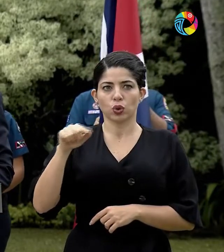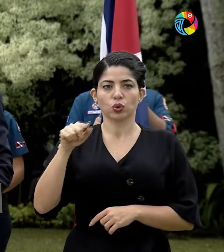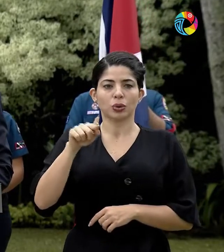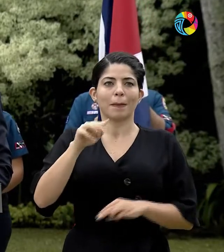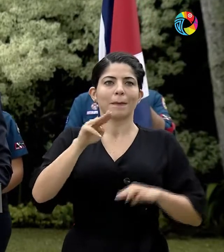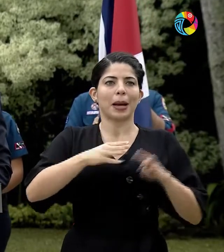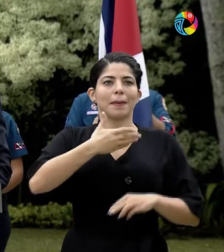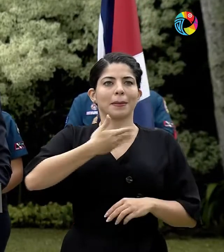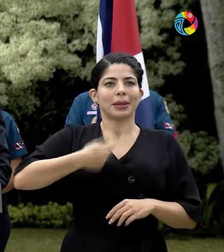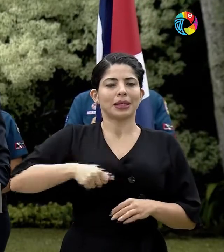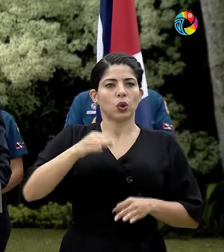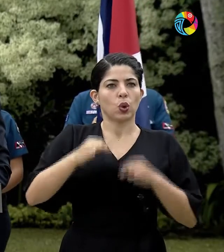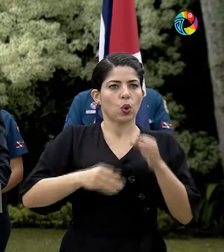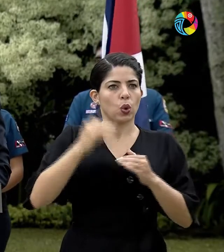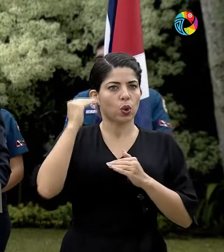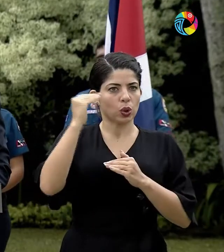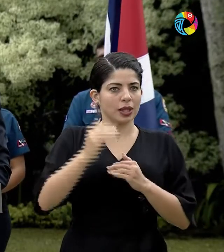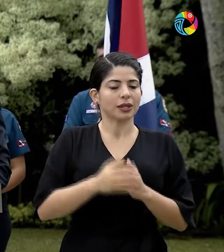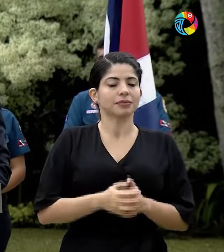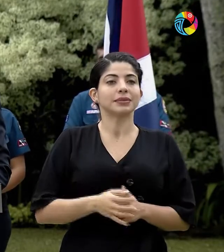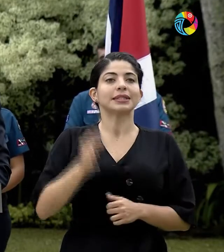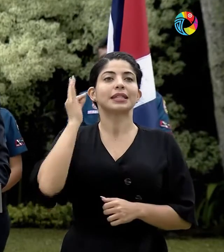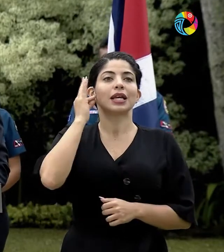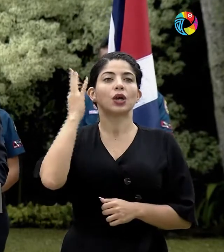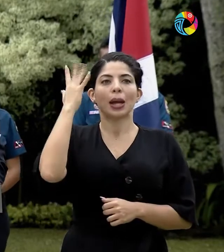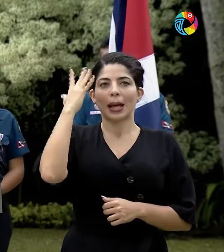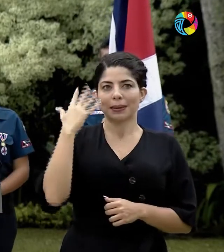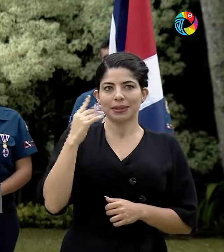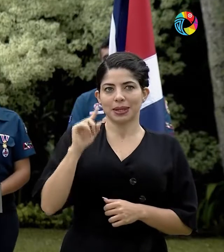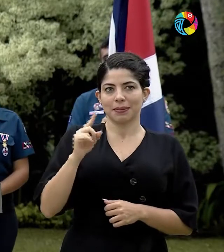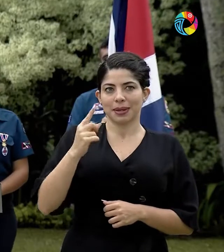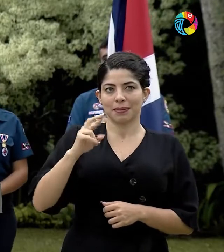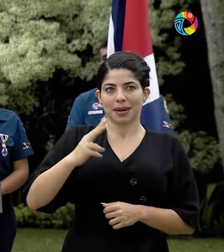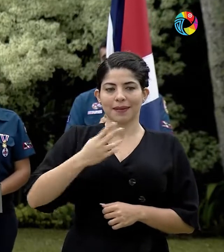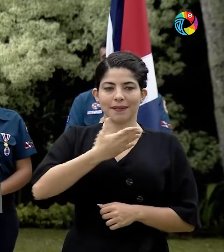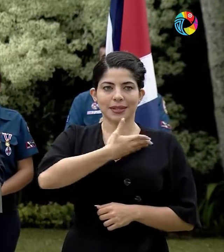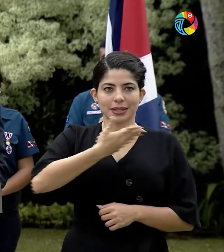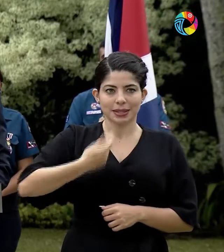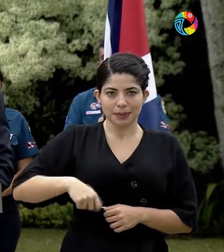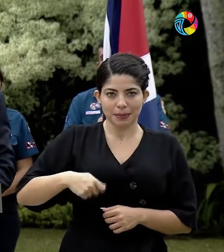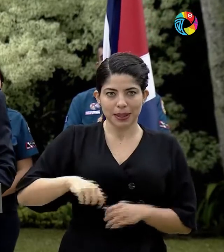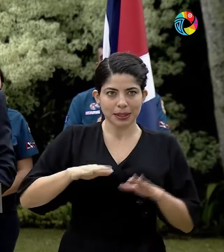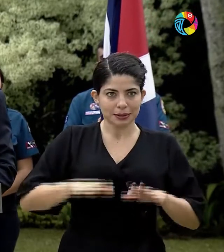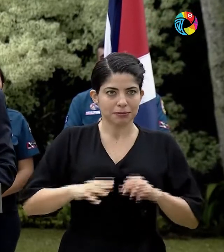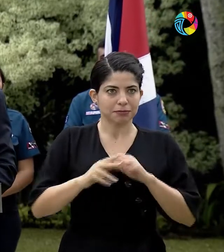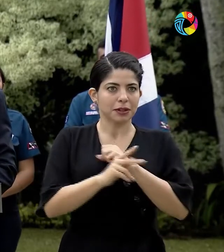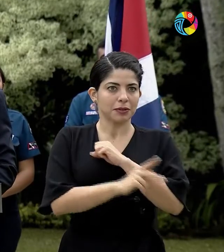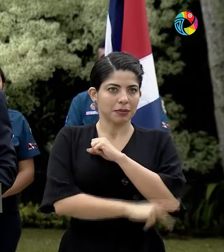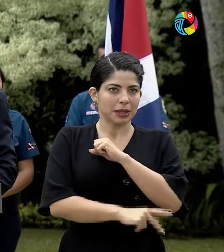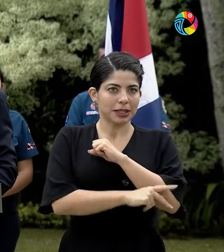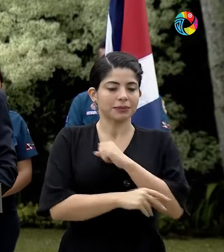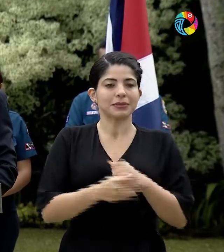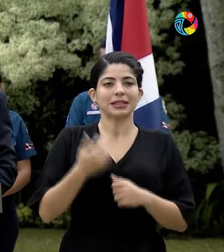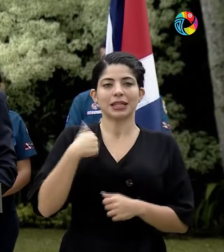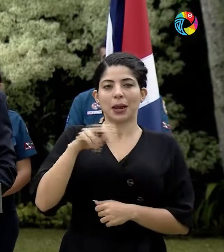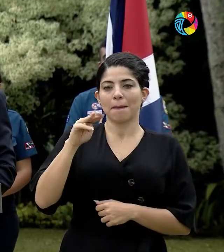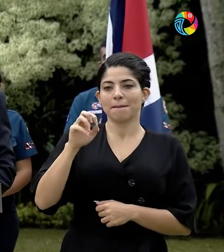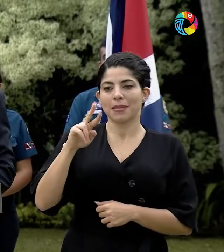Justicia, señora Epsi Campbell, primera vicepresidenta de la República, señor Marvin Rodríguez,